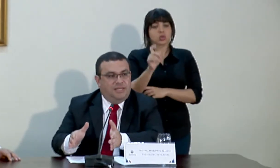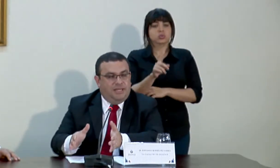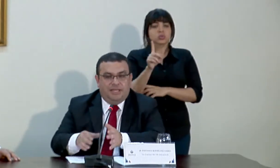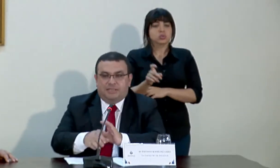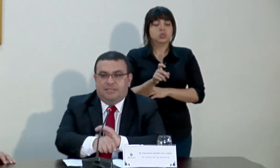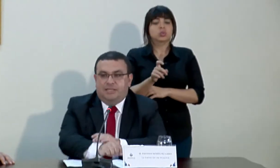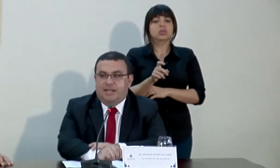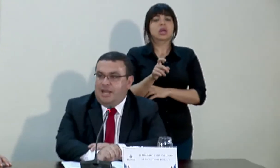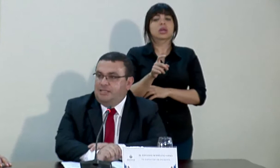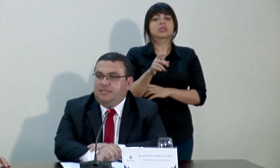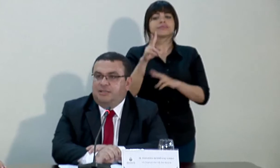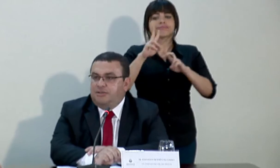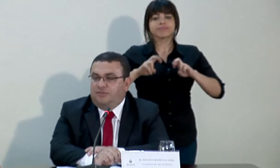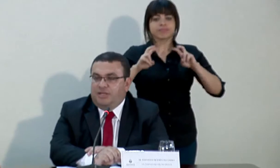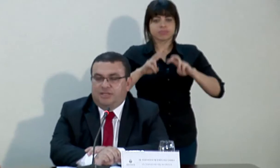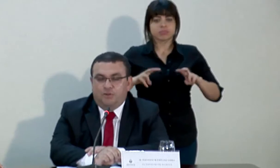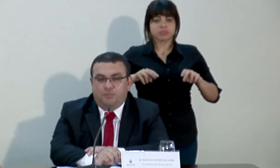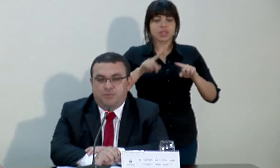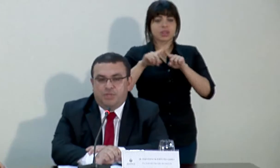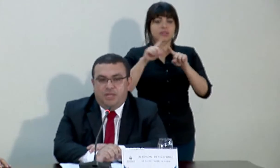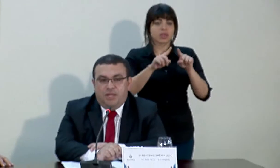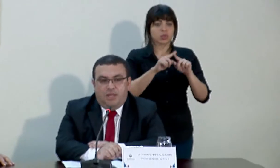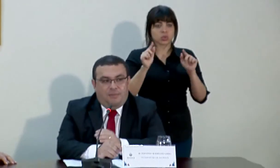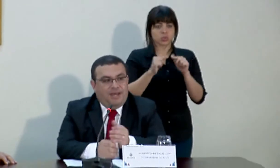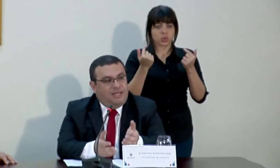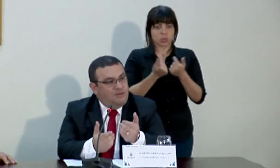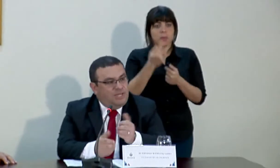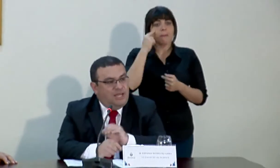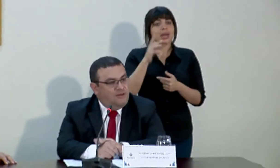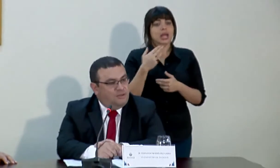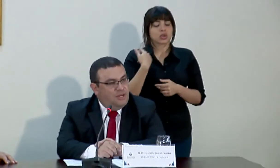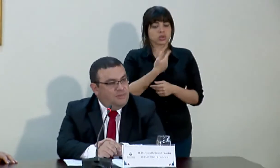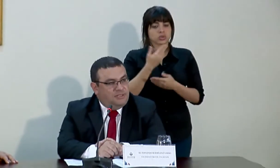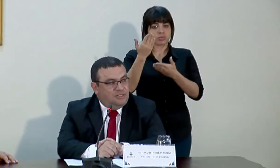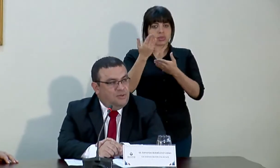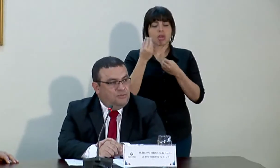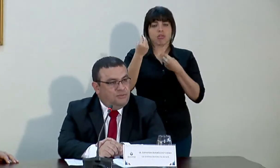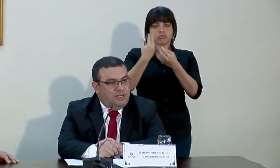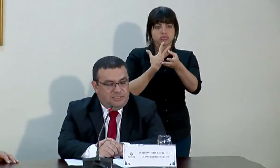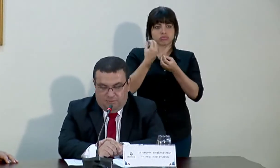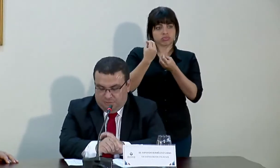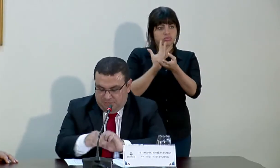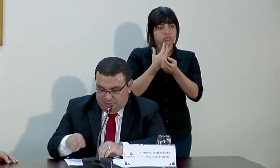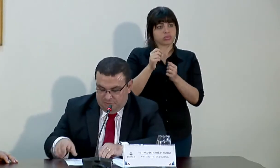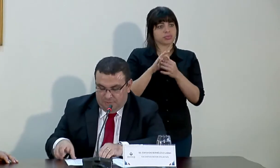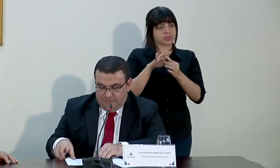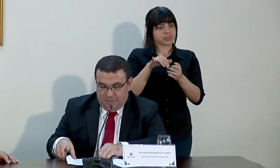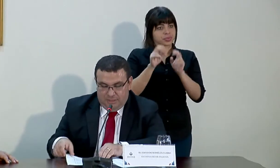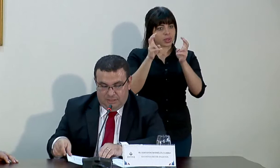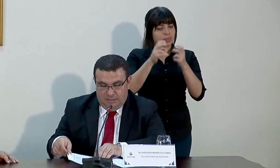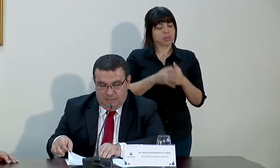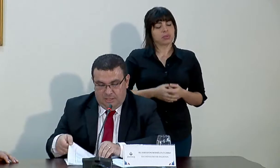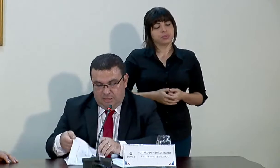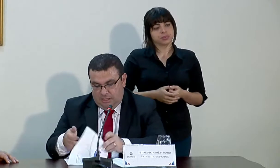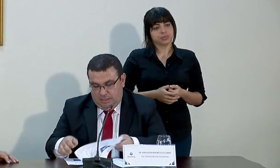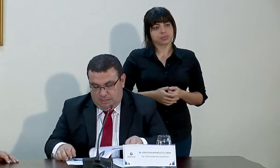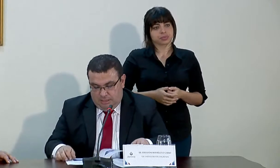consultas, de análisis de los diferentes grupos, para que nos hagan la retroalimentación respectiva.